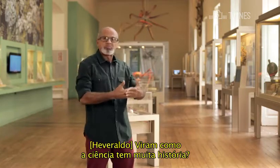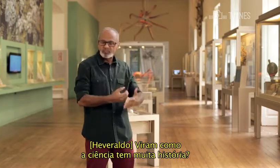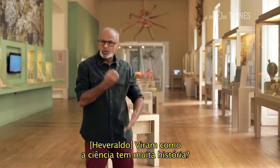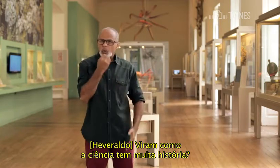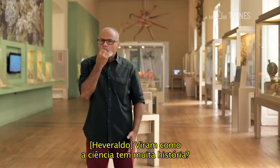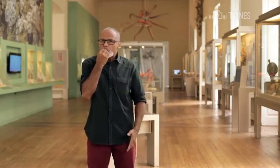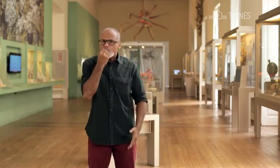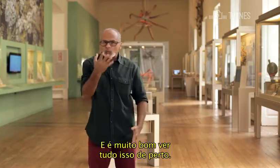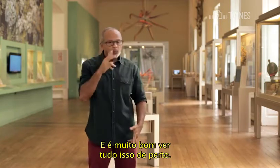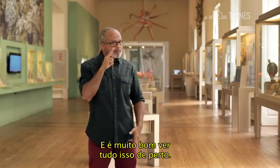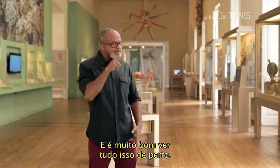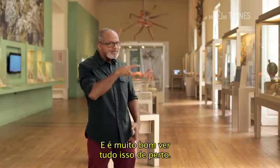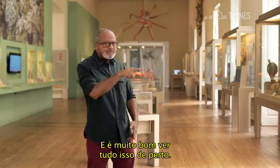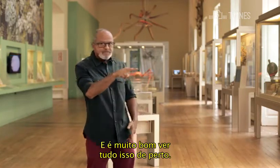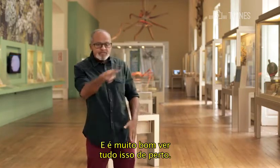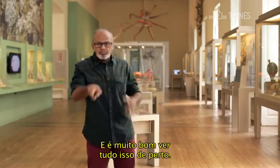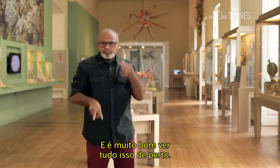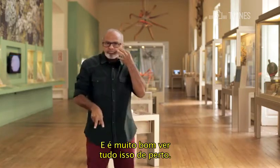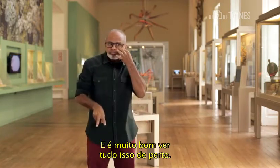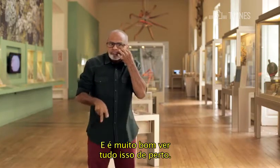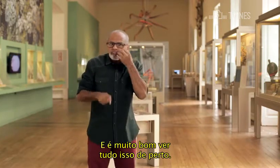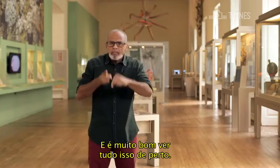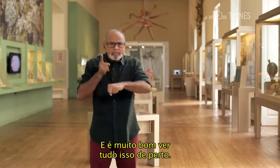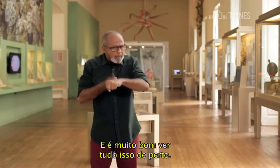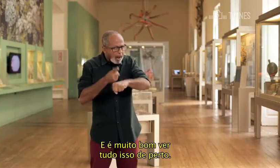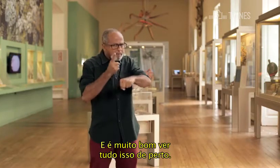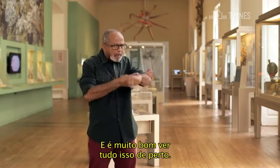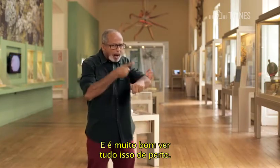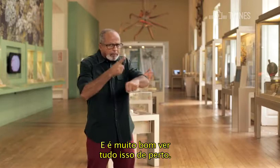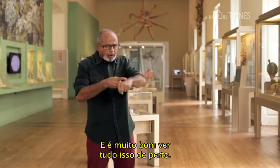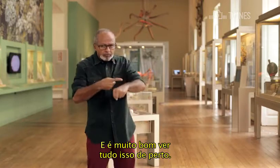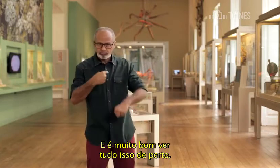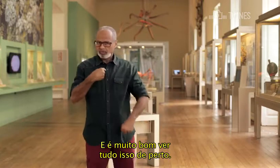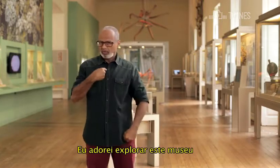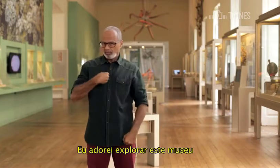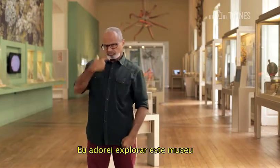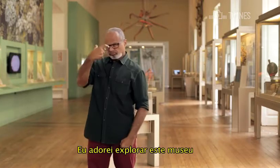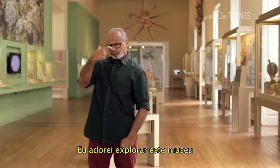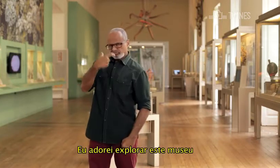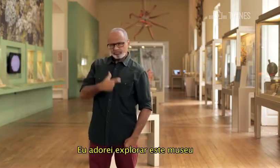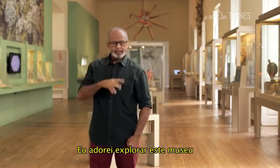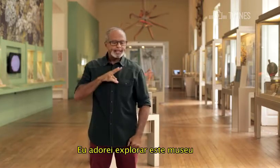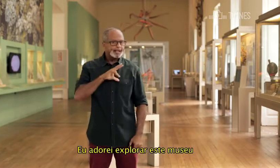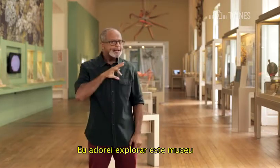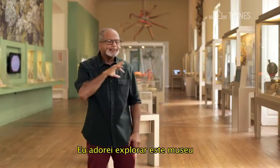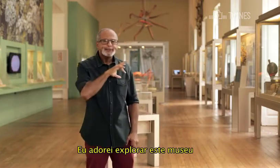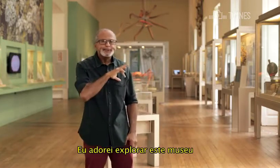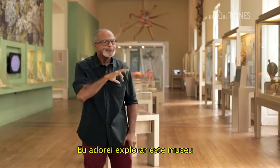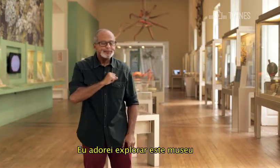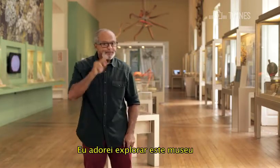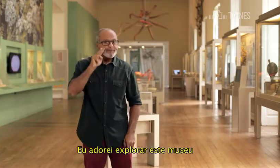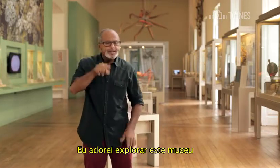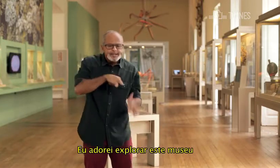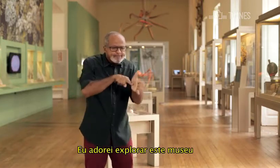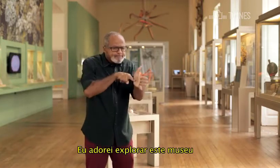E é muito bom ver tudo isso de perto. Eu adorei explorar este museu.